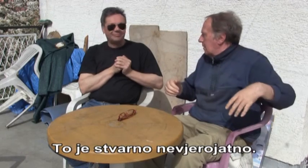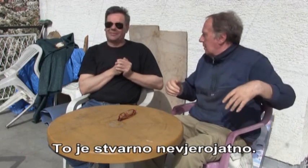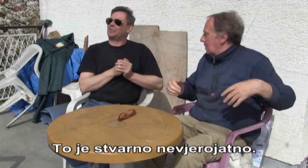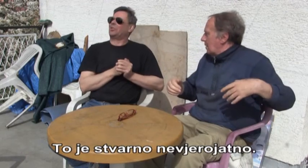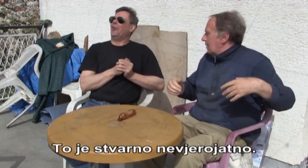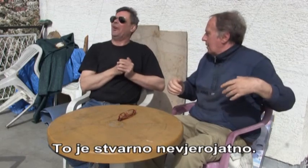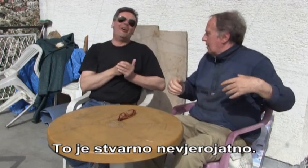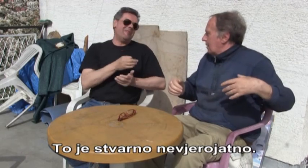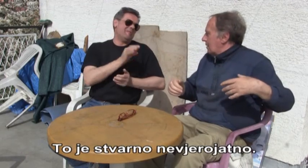To je